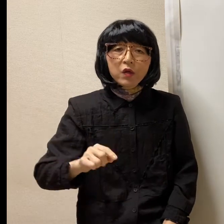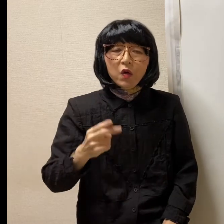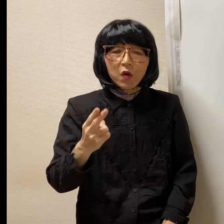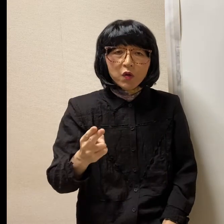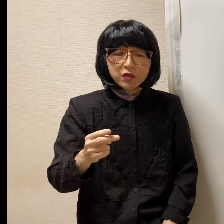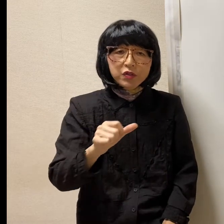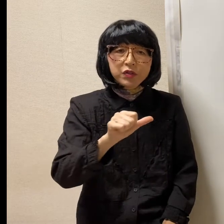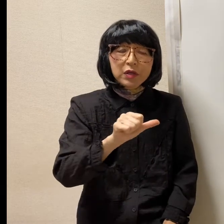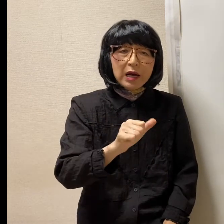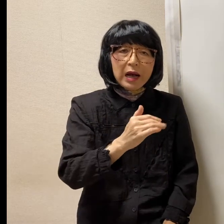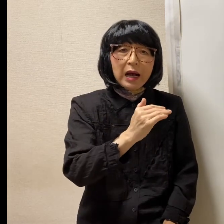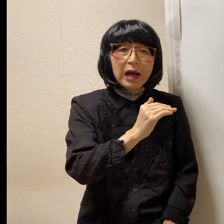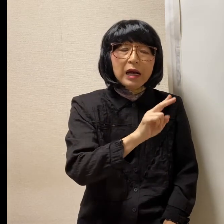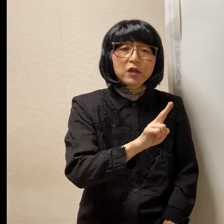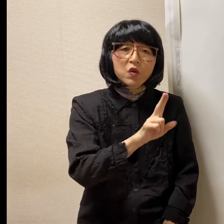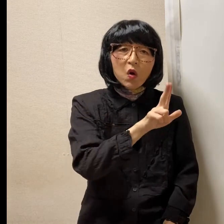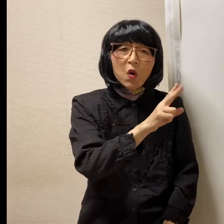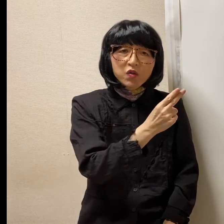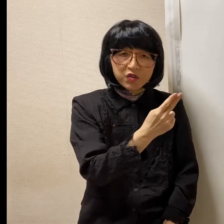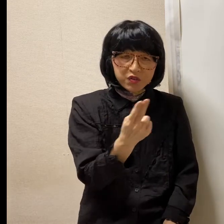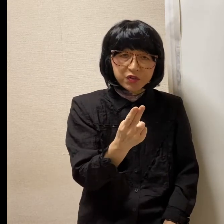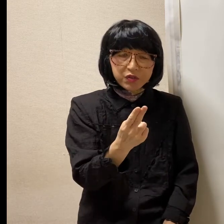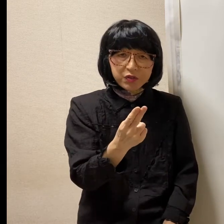He caught a cold.